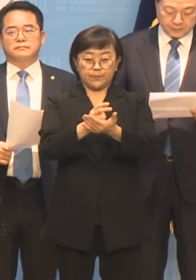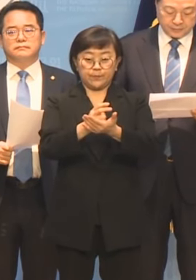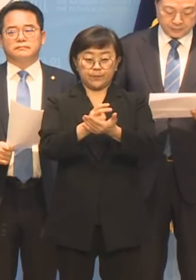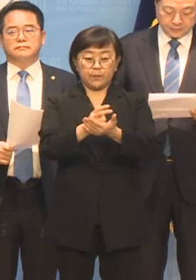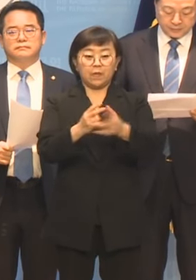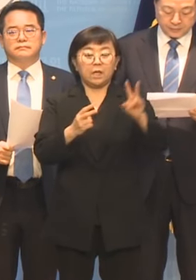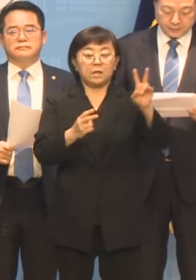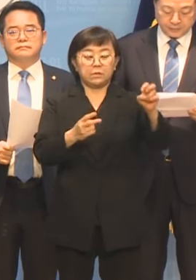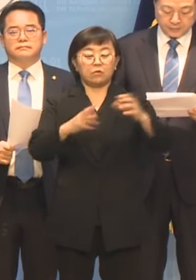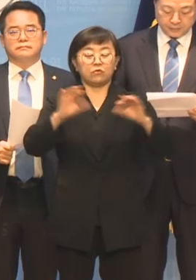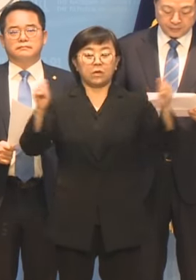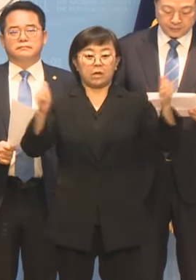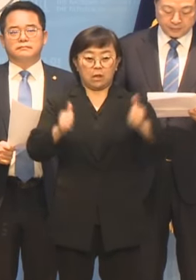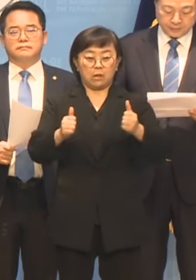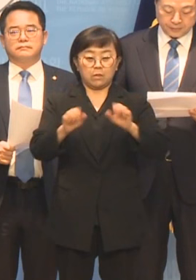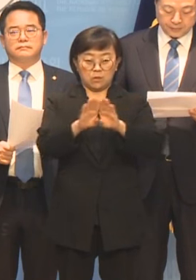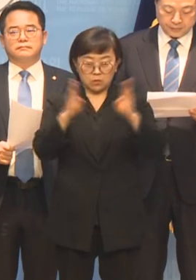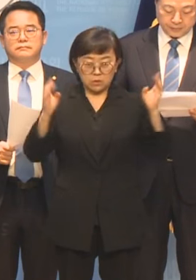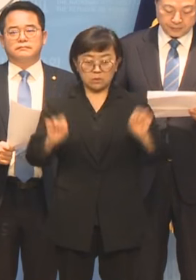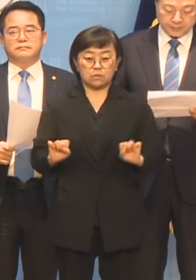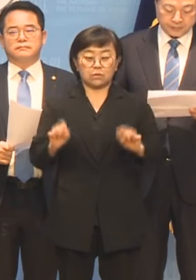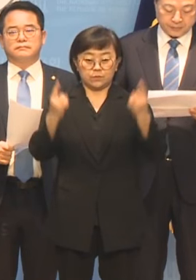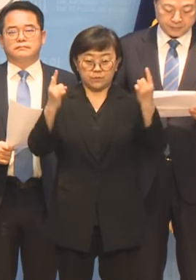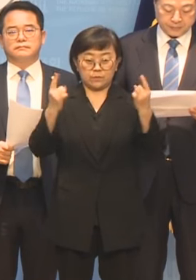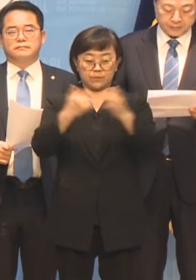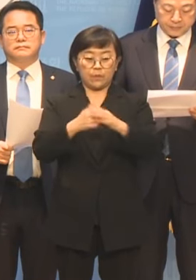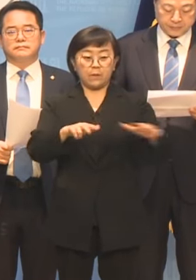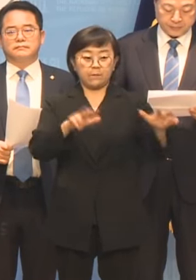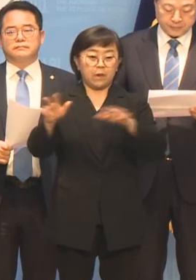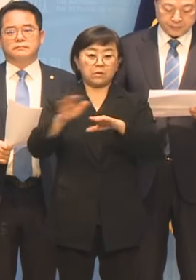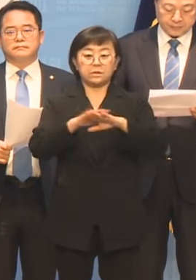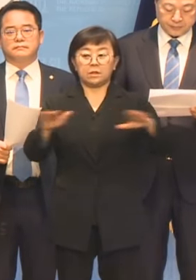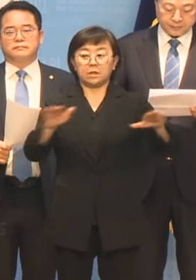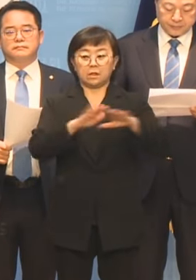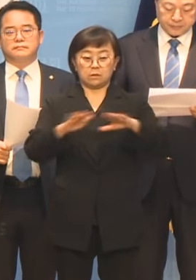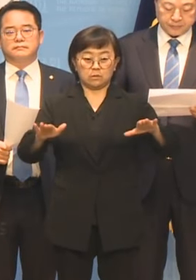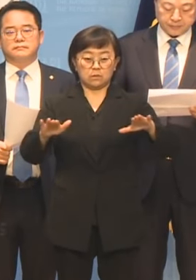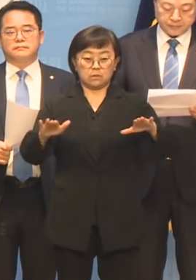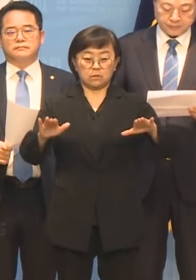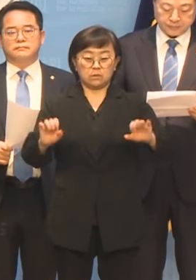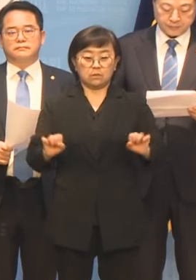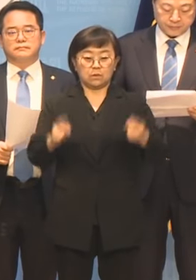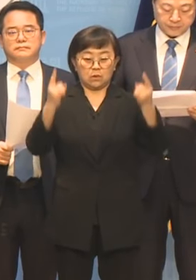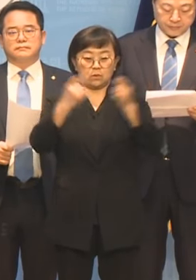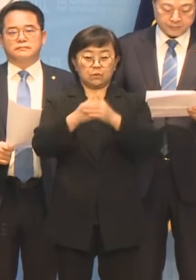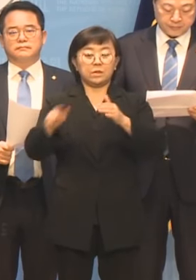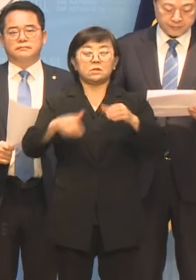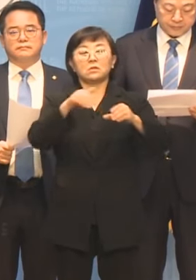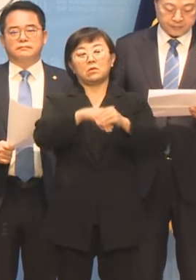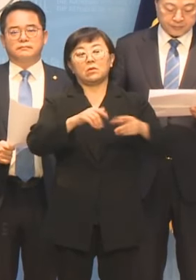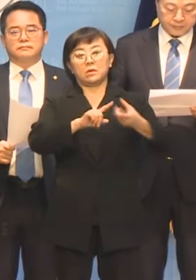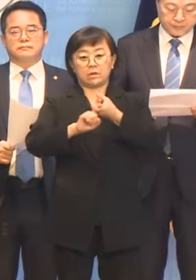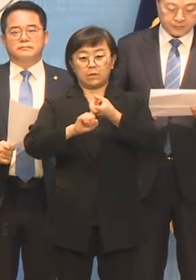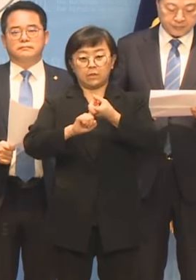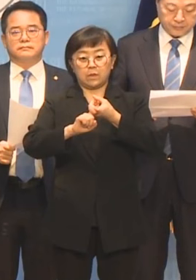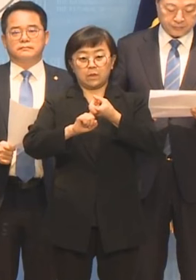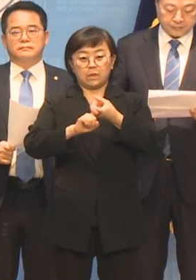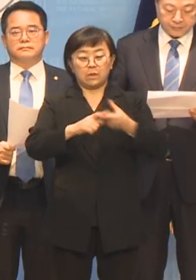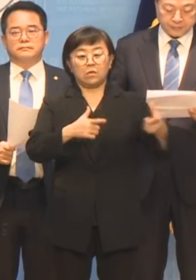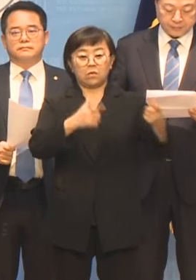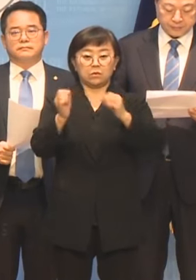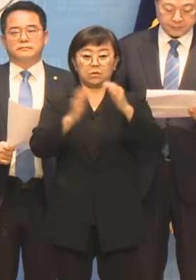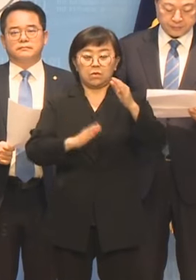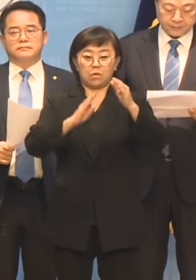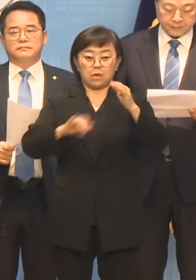22대 국회 개원과 동시에 즉시 처리하는 방안 역시 위 선거연합의